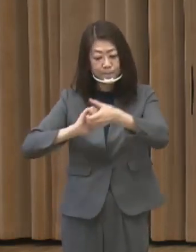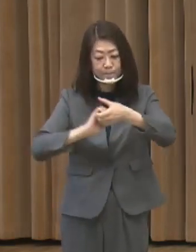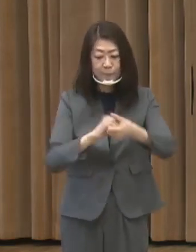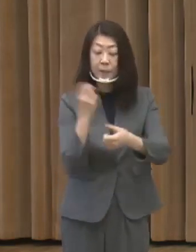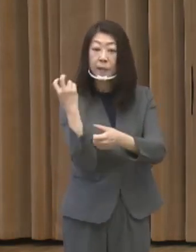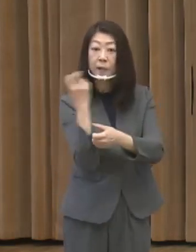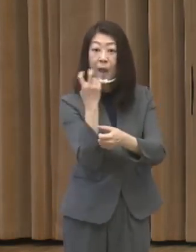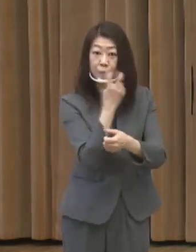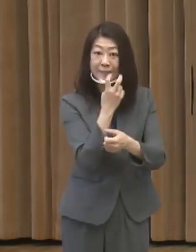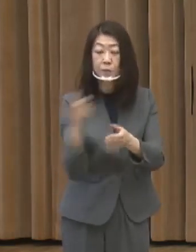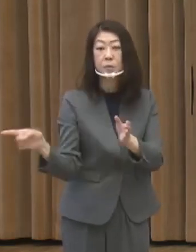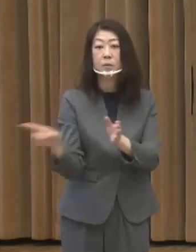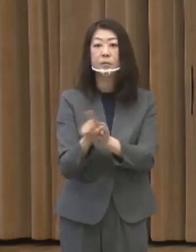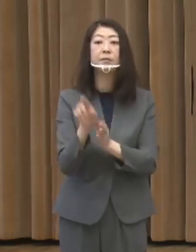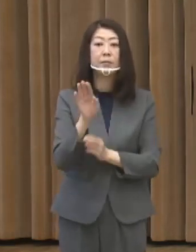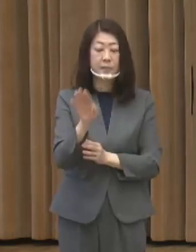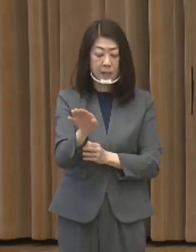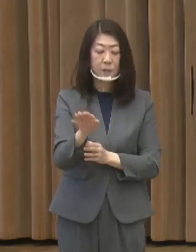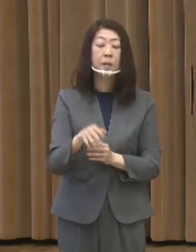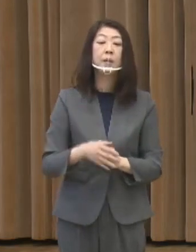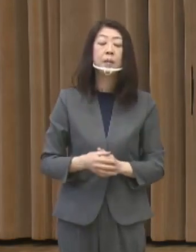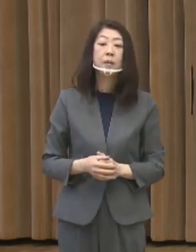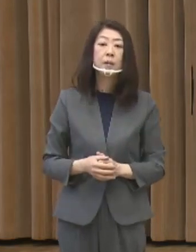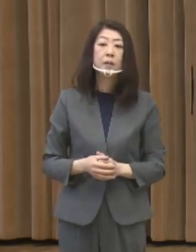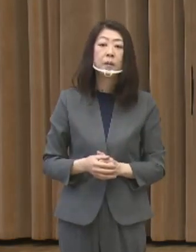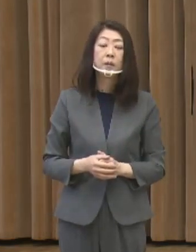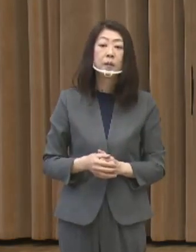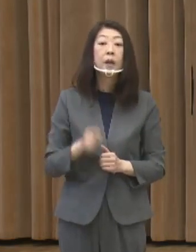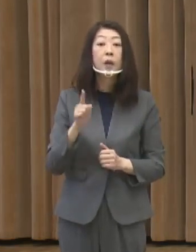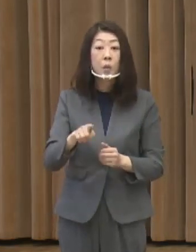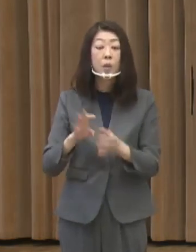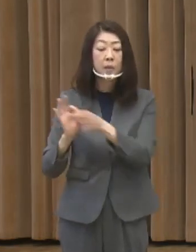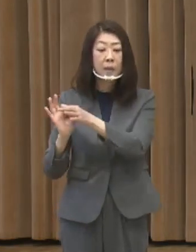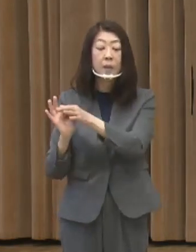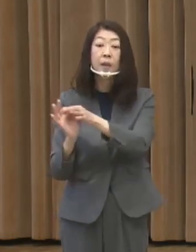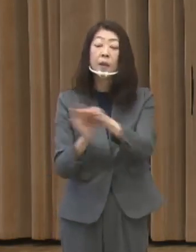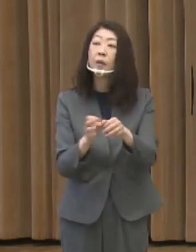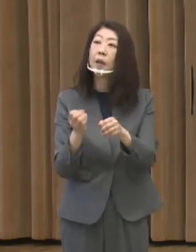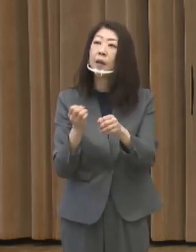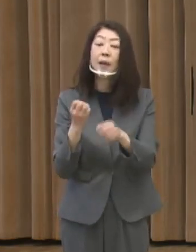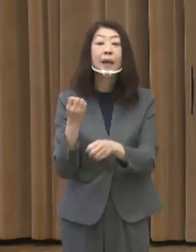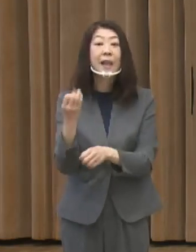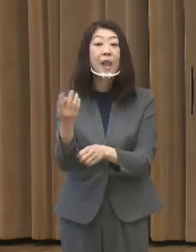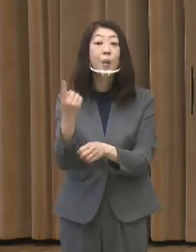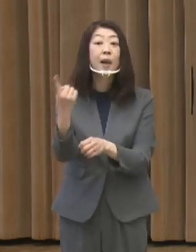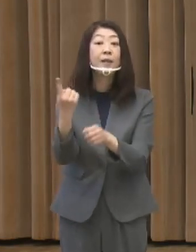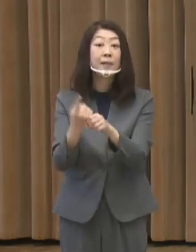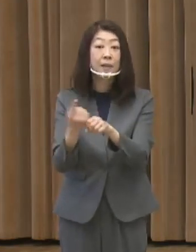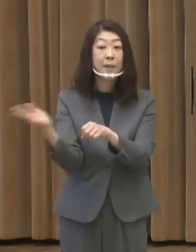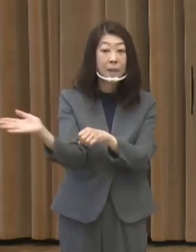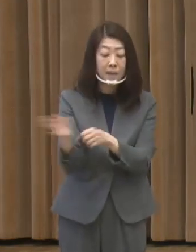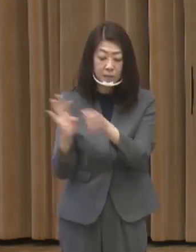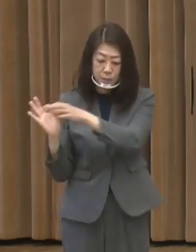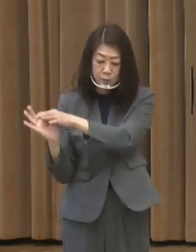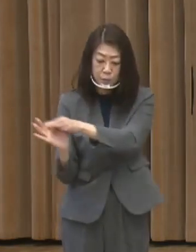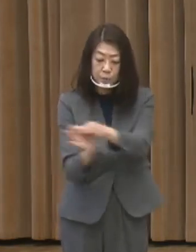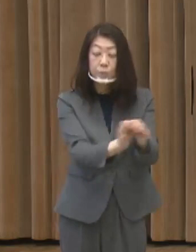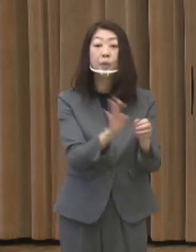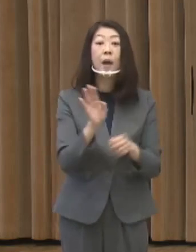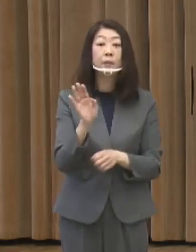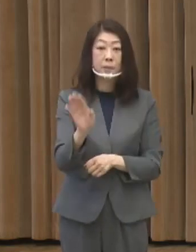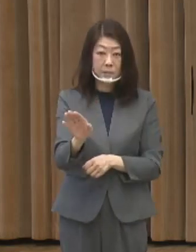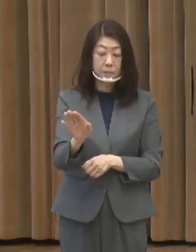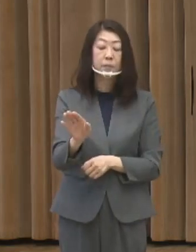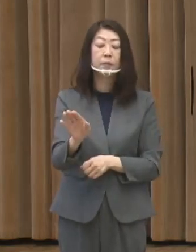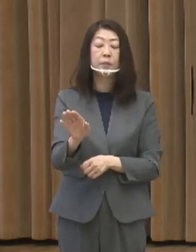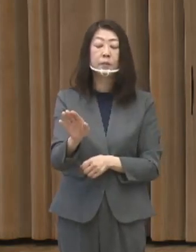確認をしてきたところであります。で、これは継続的に令和元年から続けさせ